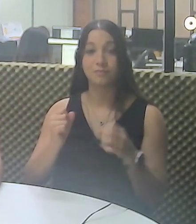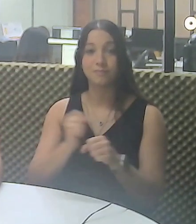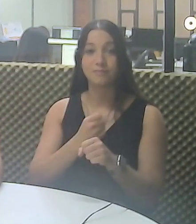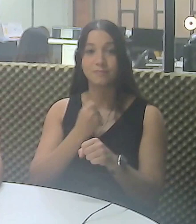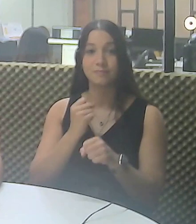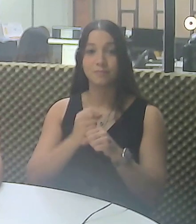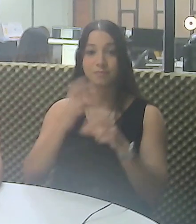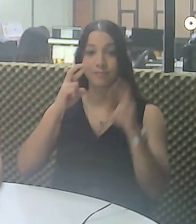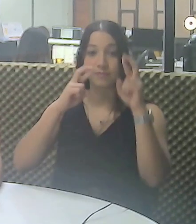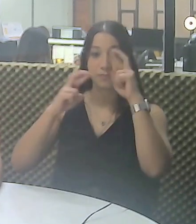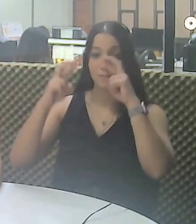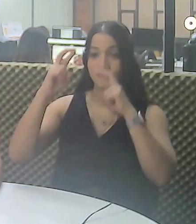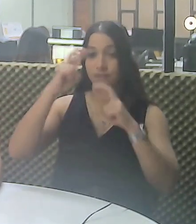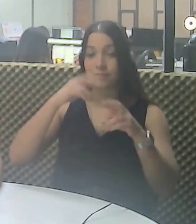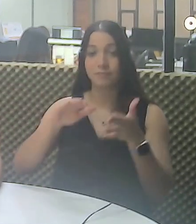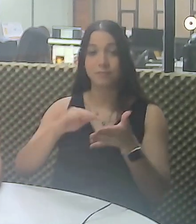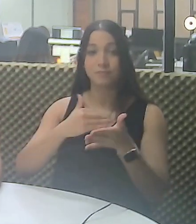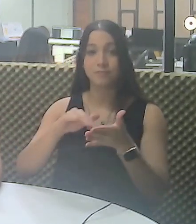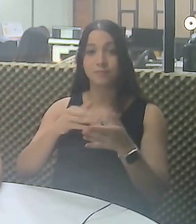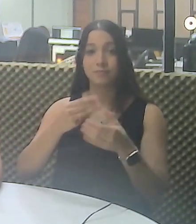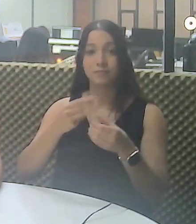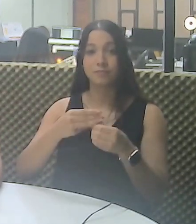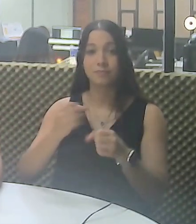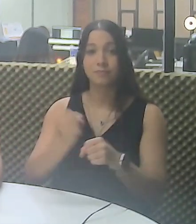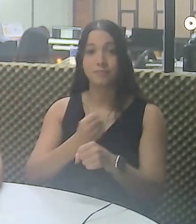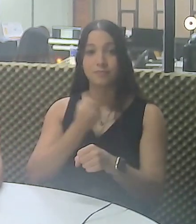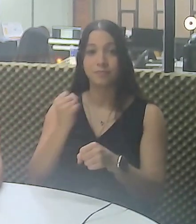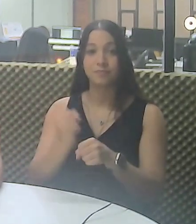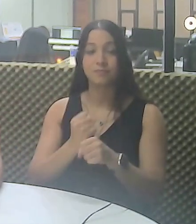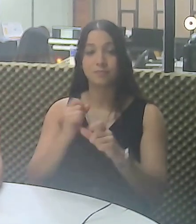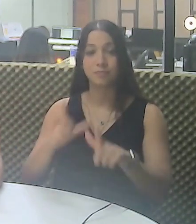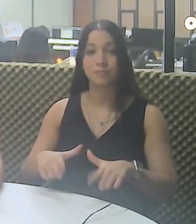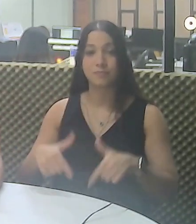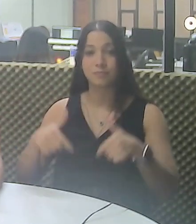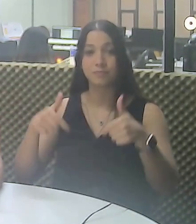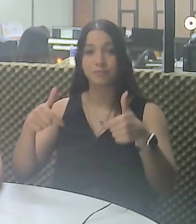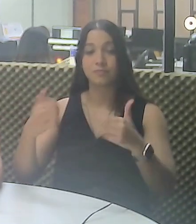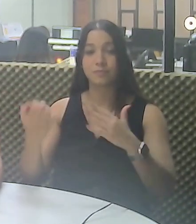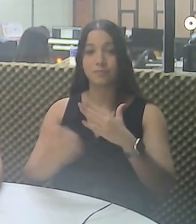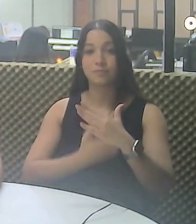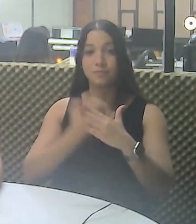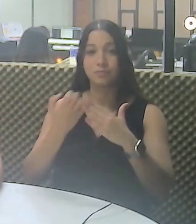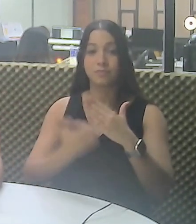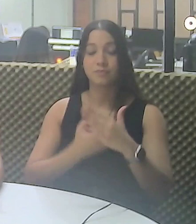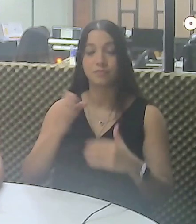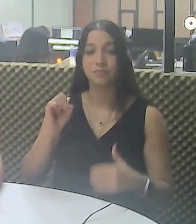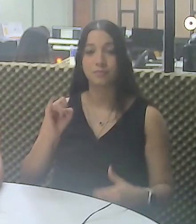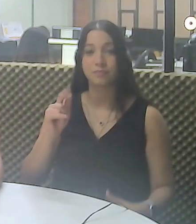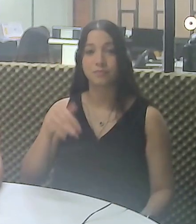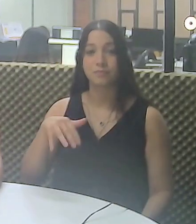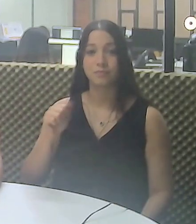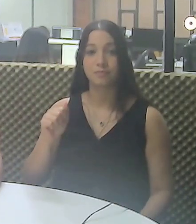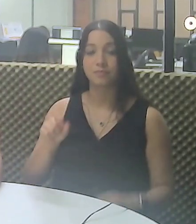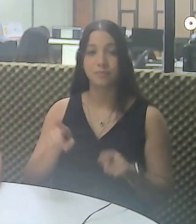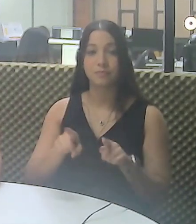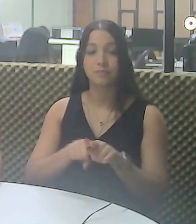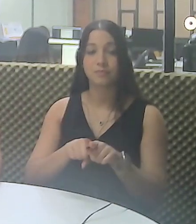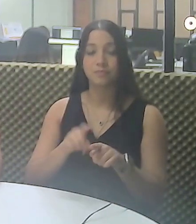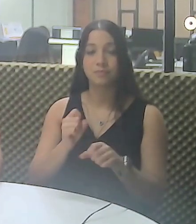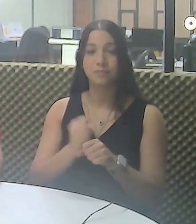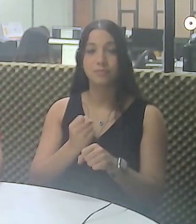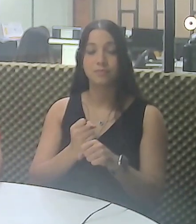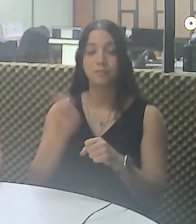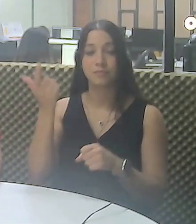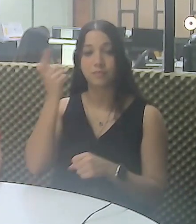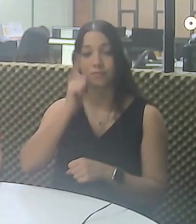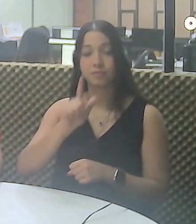é fiscalizada por meio da Secretaria Municipal de Obras e executada pela empresa Sigma Engenharia e Construção Limitada, que venceu